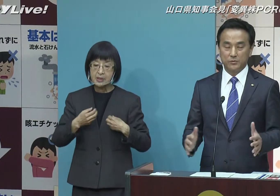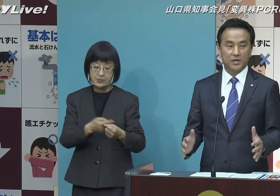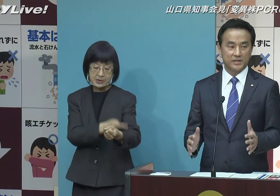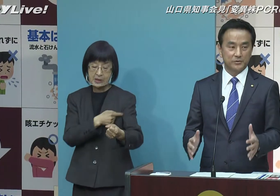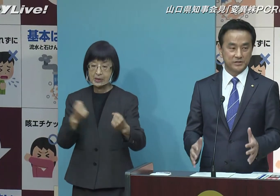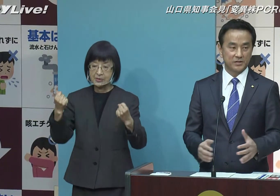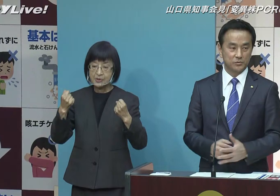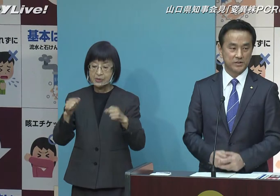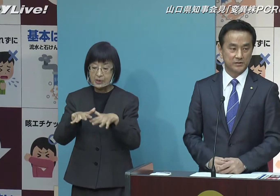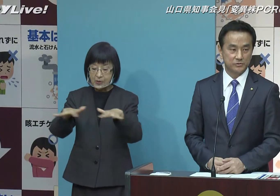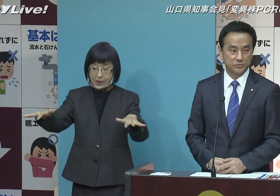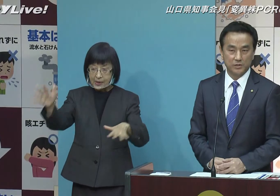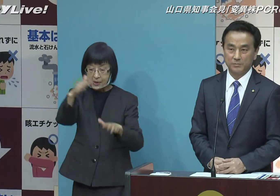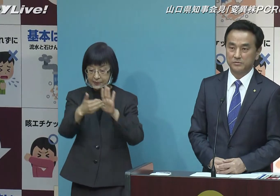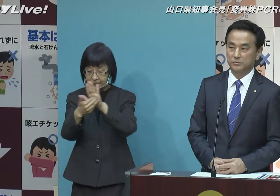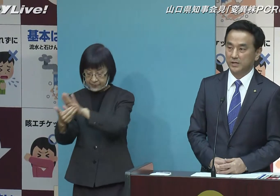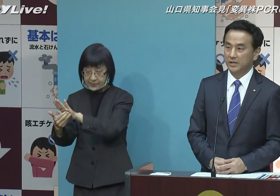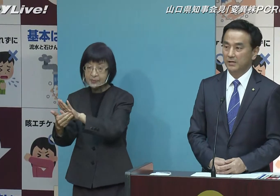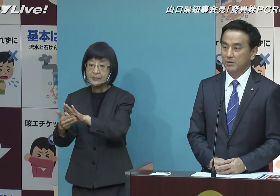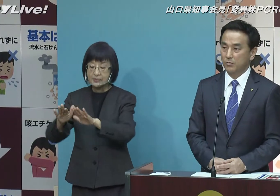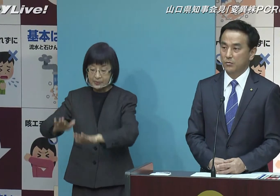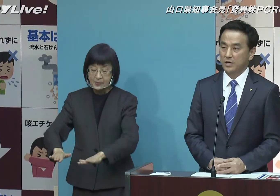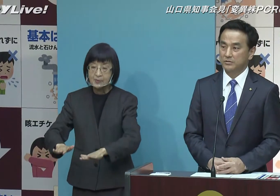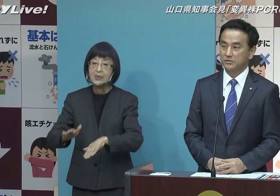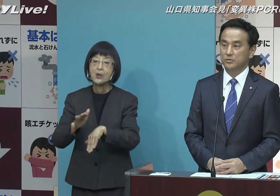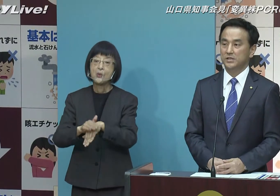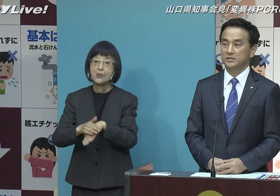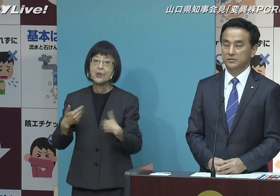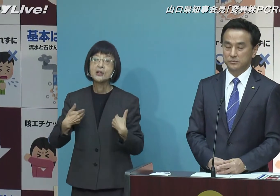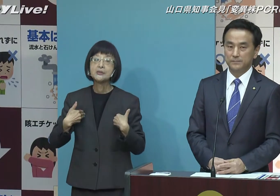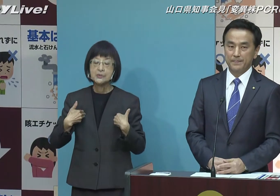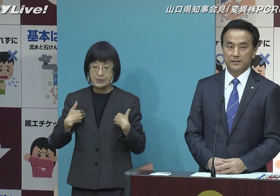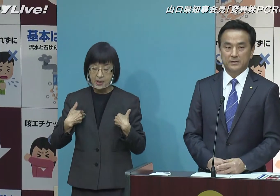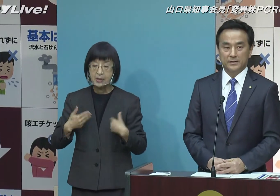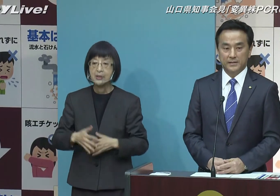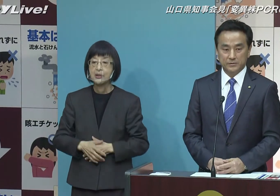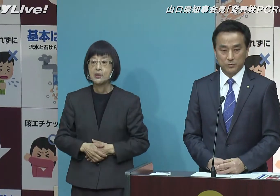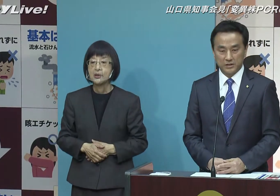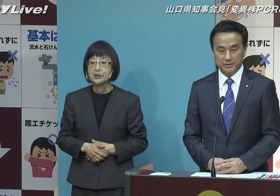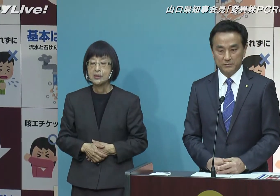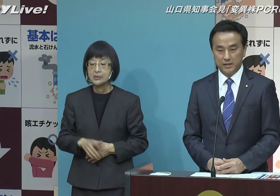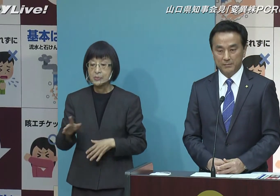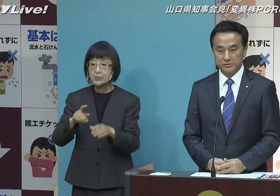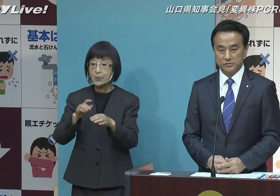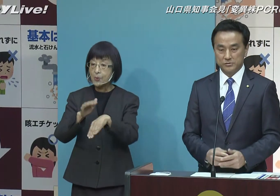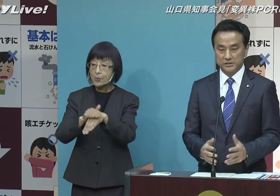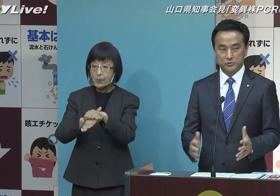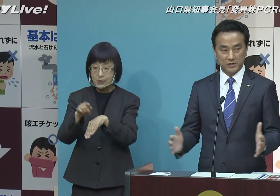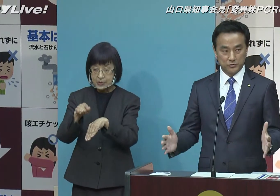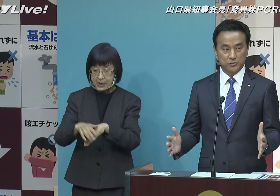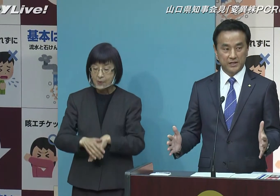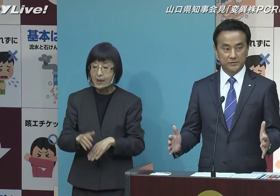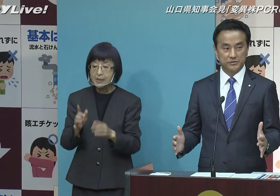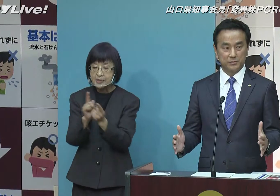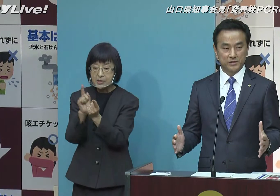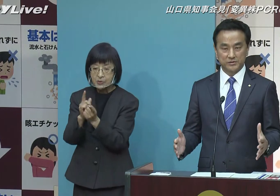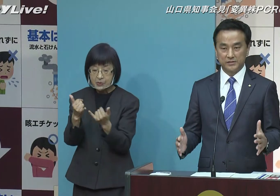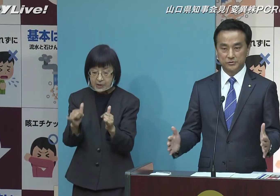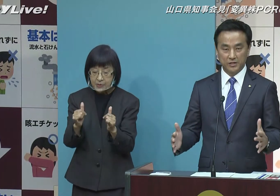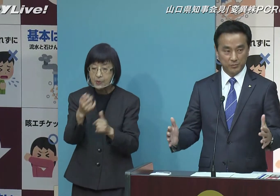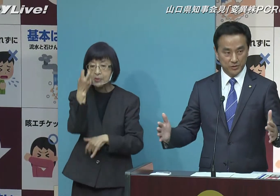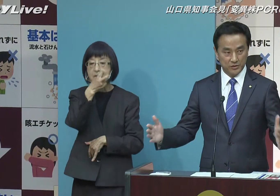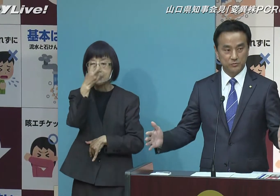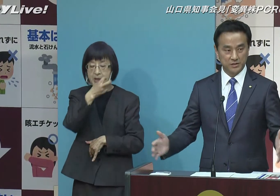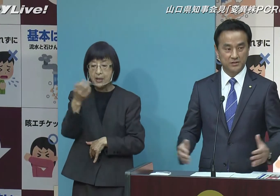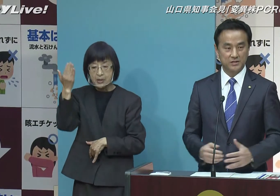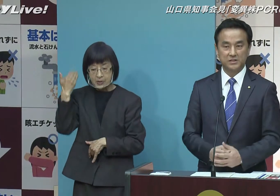が広がらないようにしっかりと抑えていく必要がありますので、まあ、ここを確実に抑えていく、そのためにはまず接触者の調査についてもですね、従